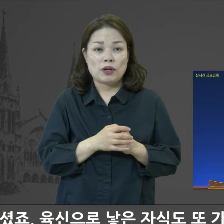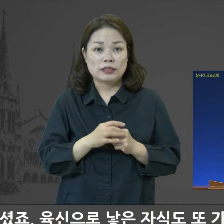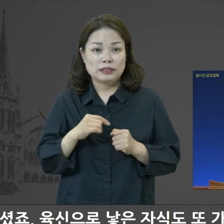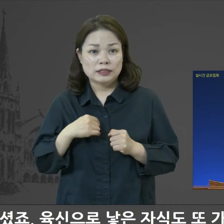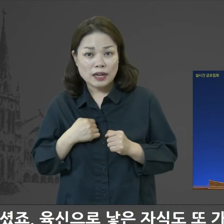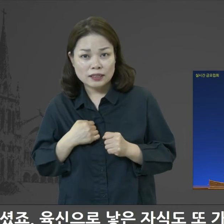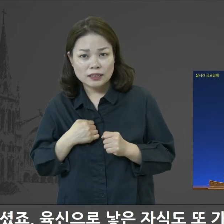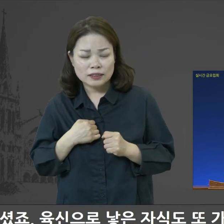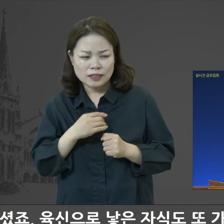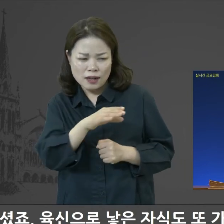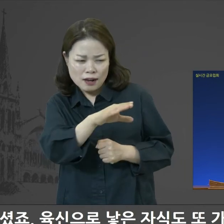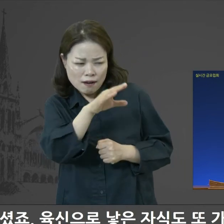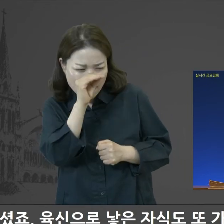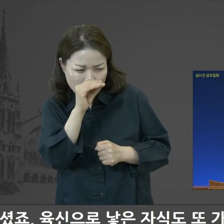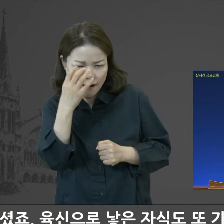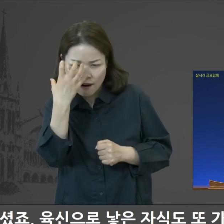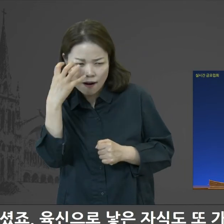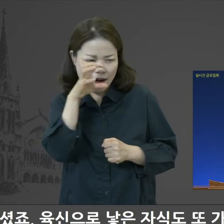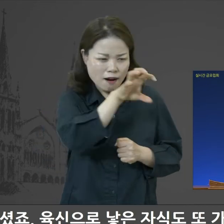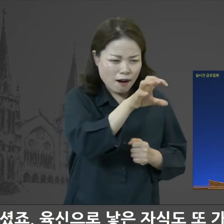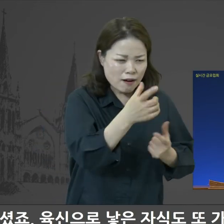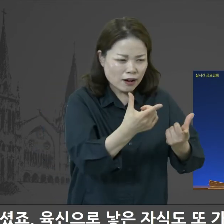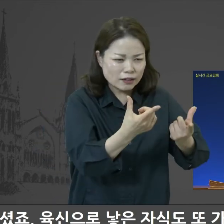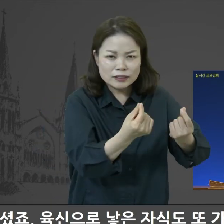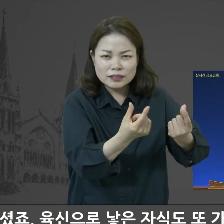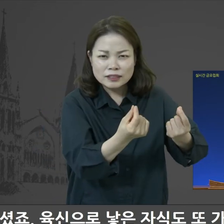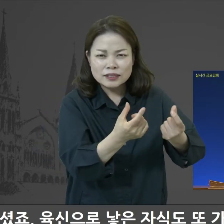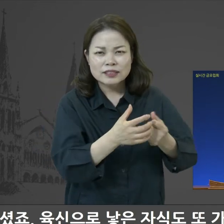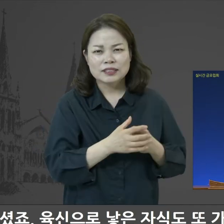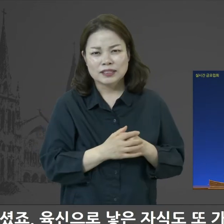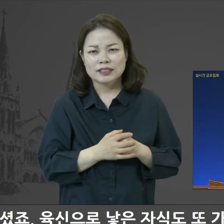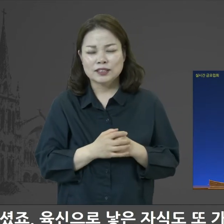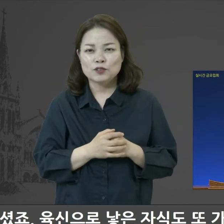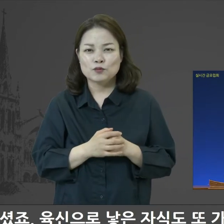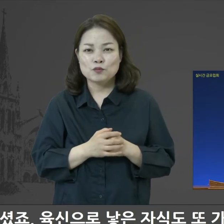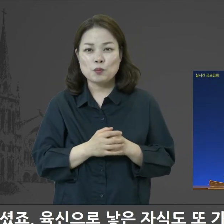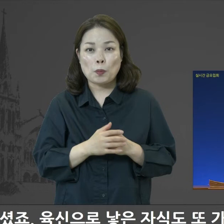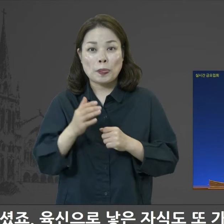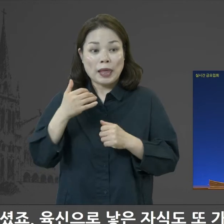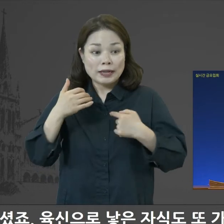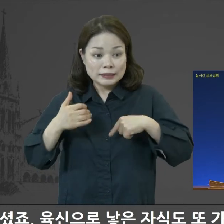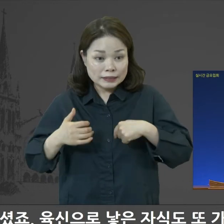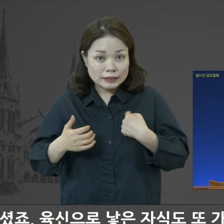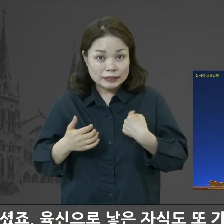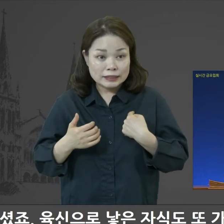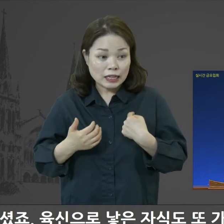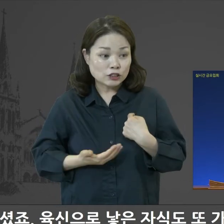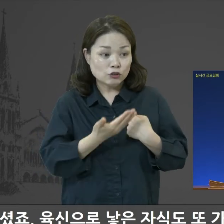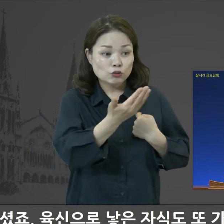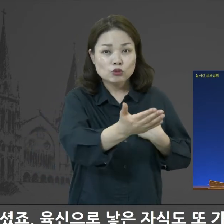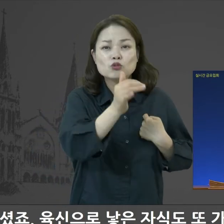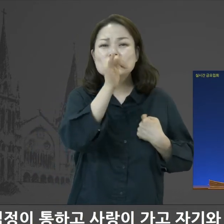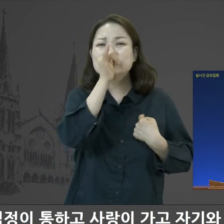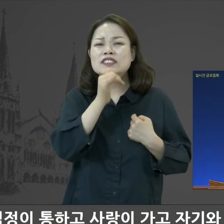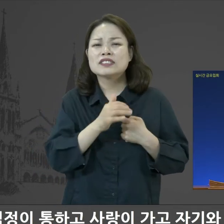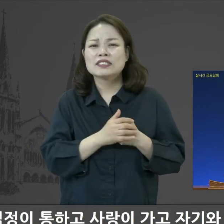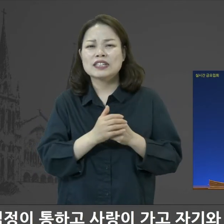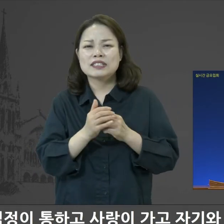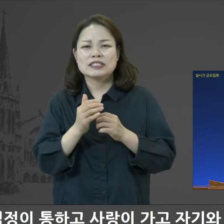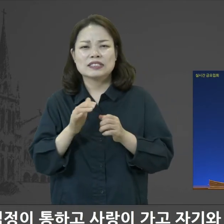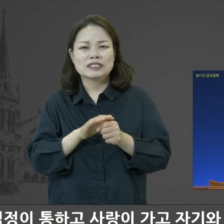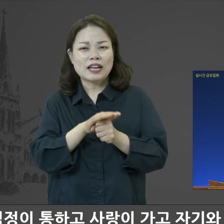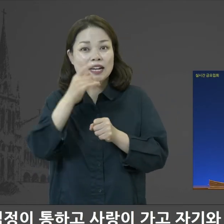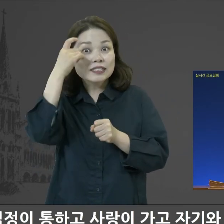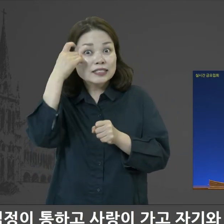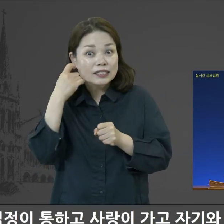자기와 정말 닮은 것 같은, 일치하는 것 같은, 그래서 자신을 줄 수 있을 것 같은 그런 사랑이 느껴질